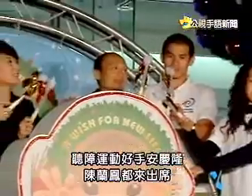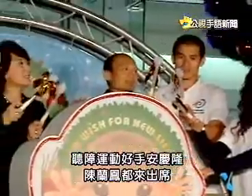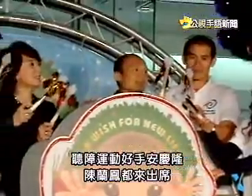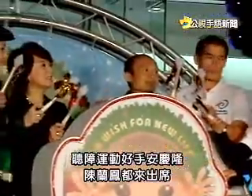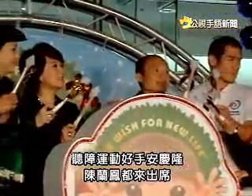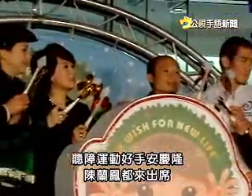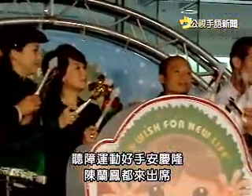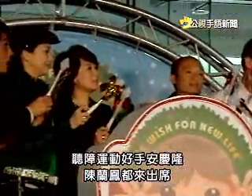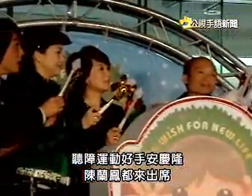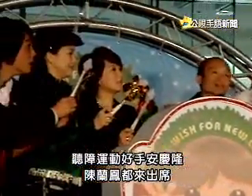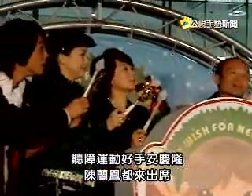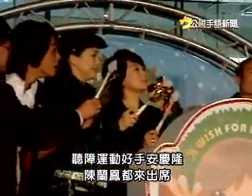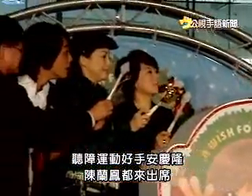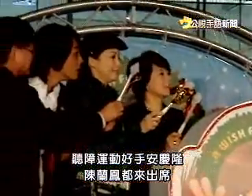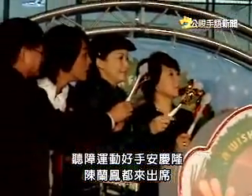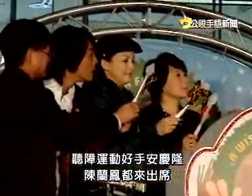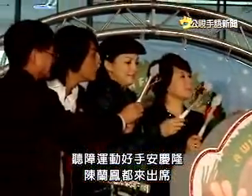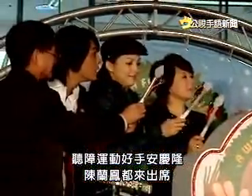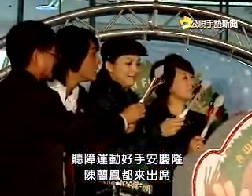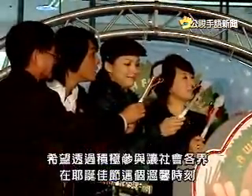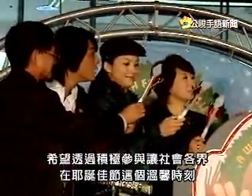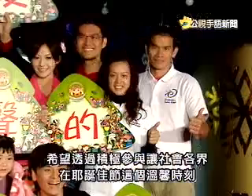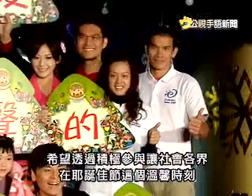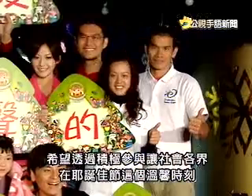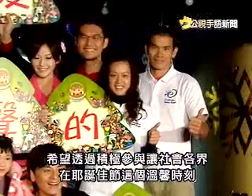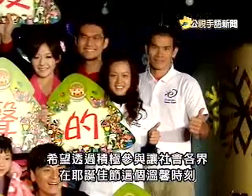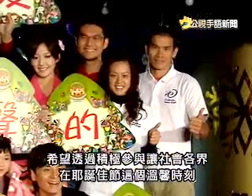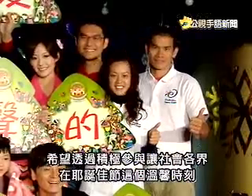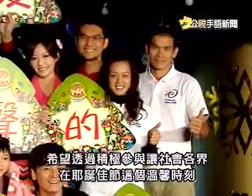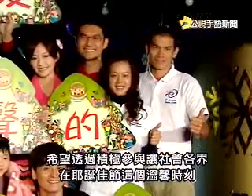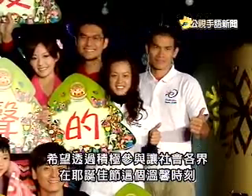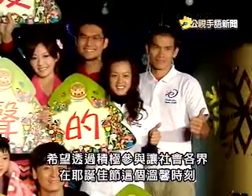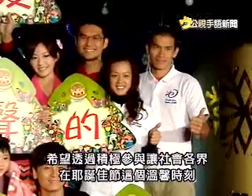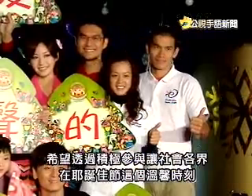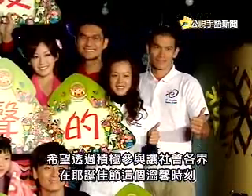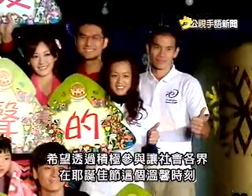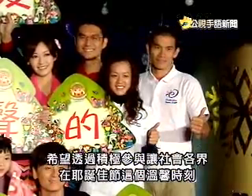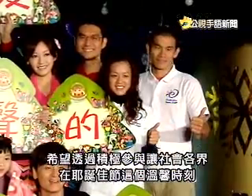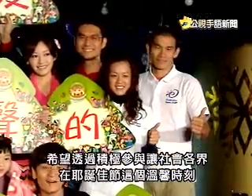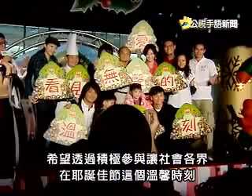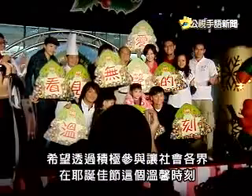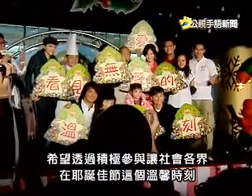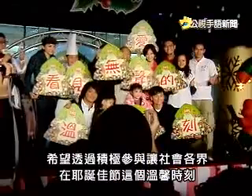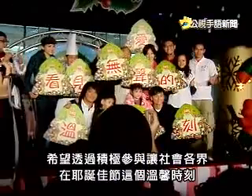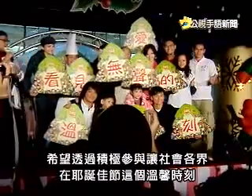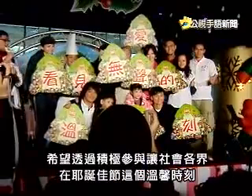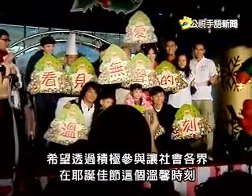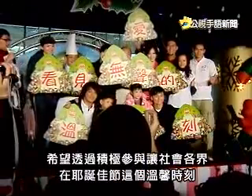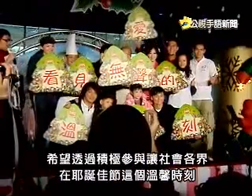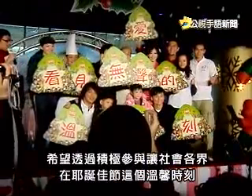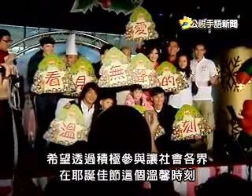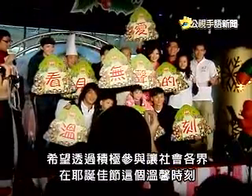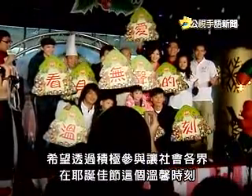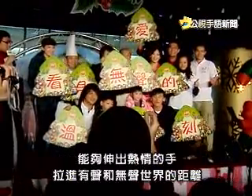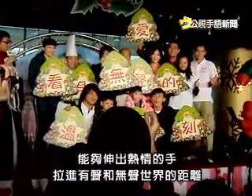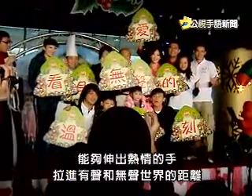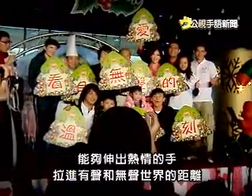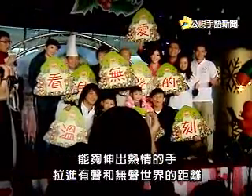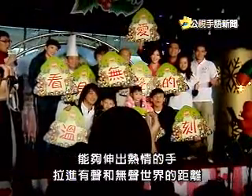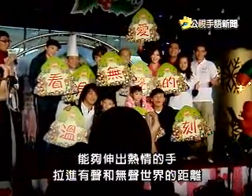庆龙、陈兰凤都来出席，希望透过积极参与，让社会各界在耶诞佳节这个温馨时刻，能够伸出热